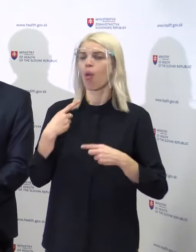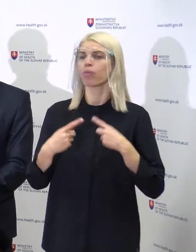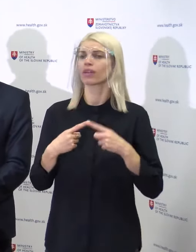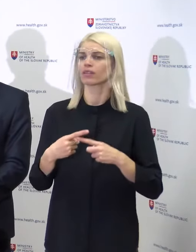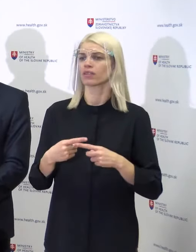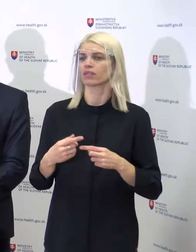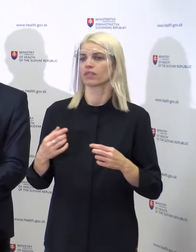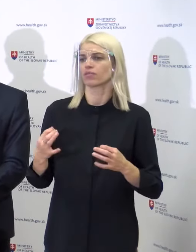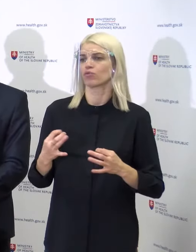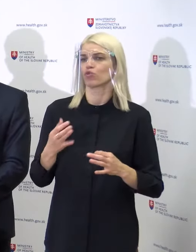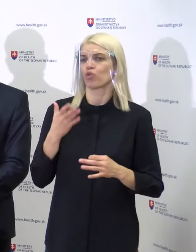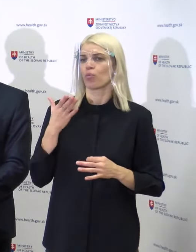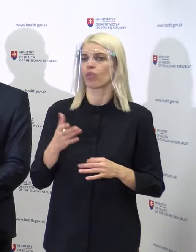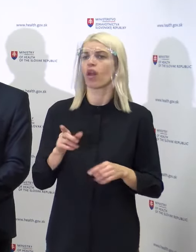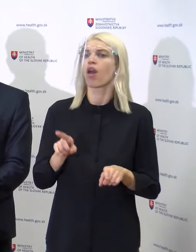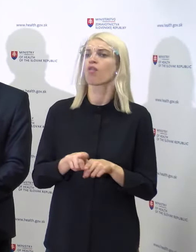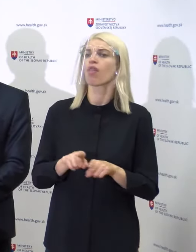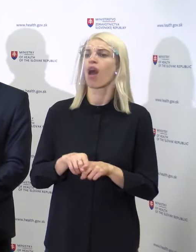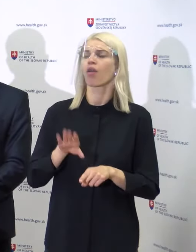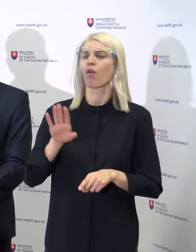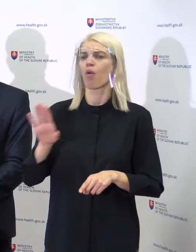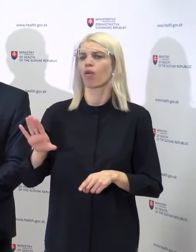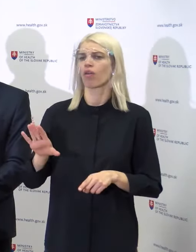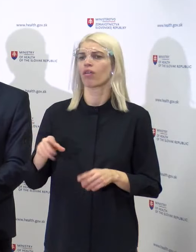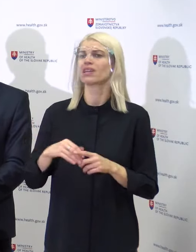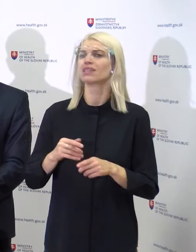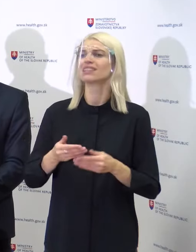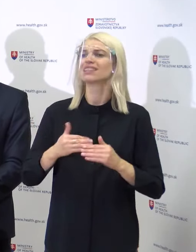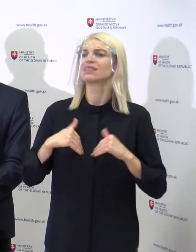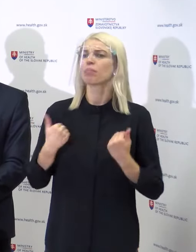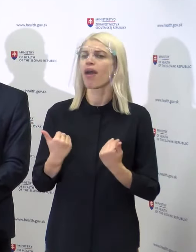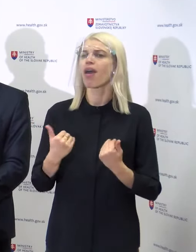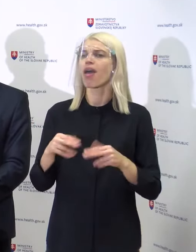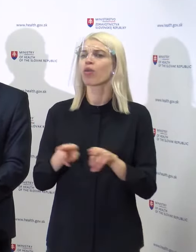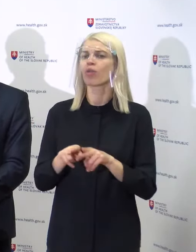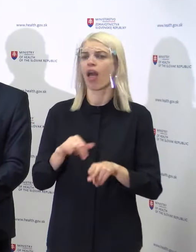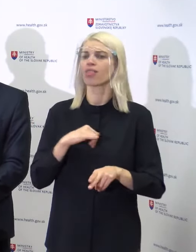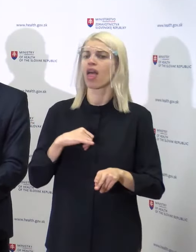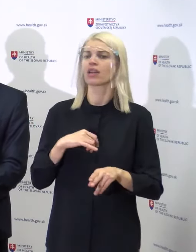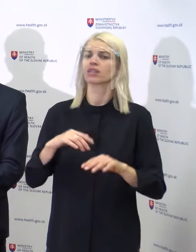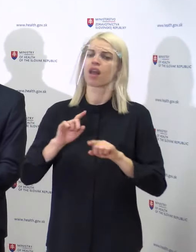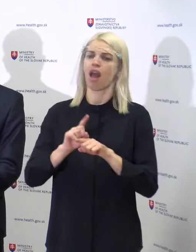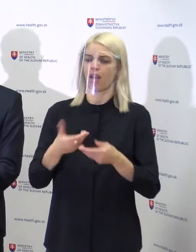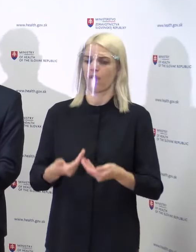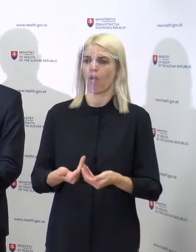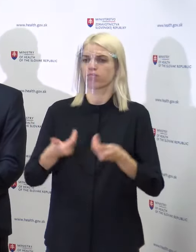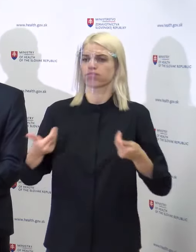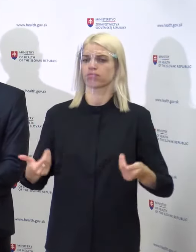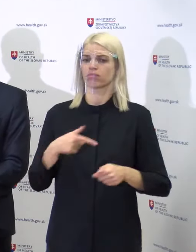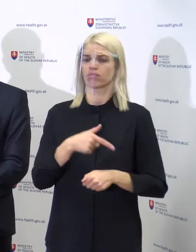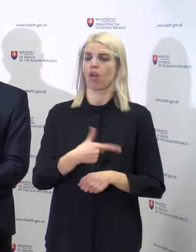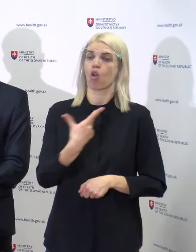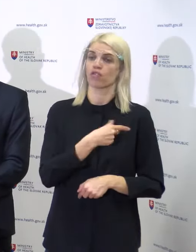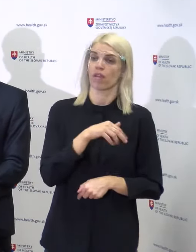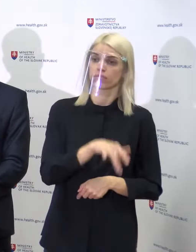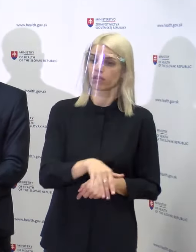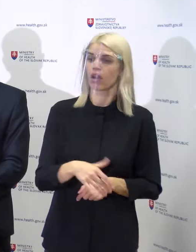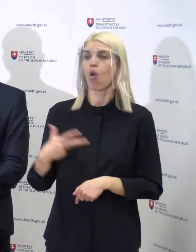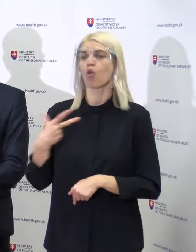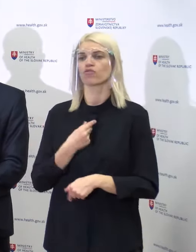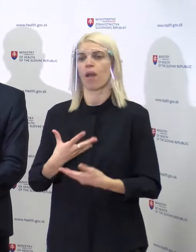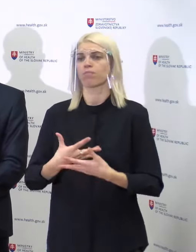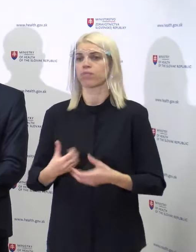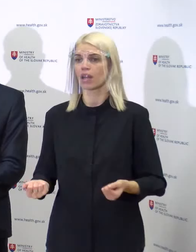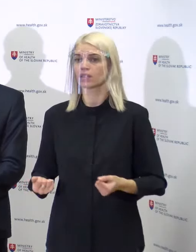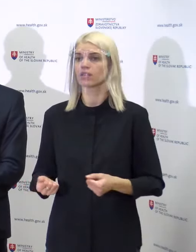ktorý nechce deliť ľudí na očkovaných a neočkovaných, konkrétne sme rodina, potom tu máte aj koaličného partnera, ktorý vlastne